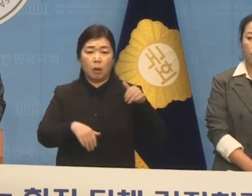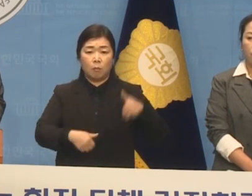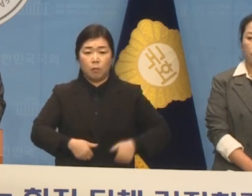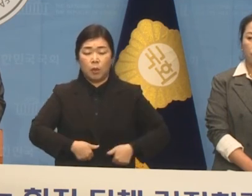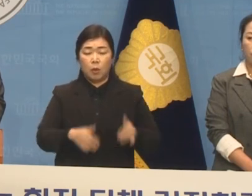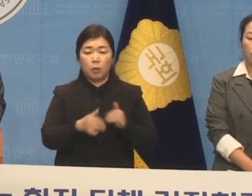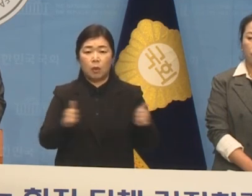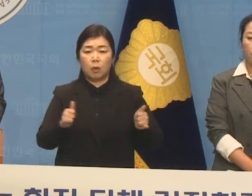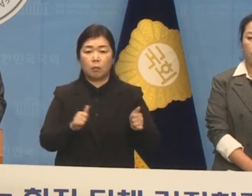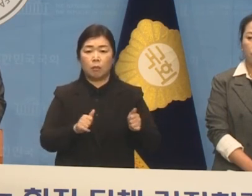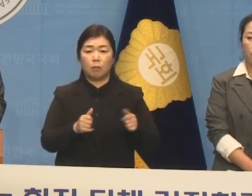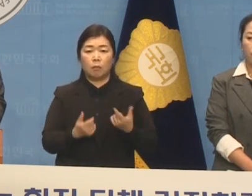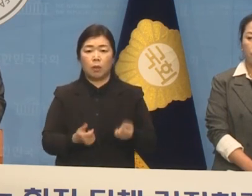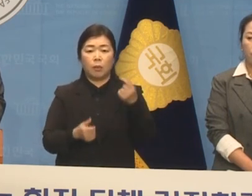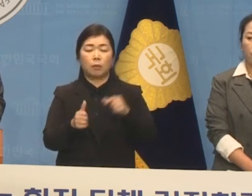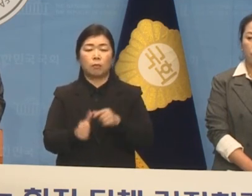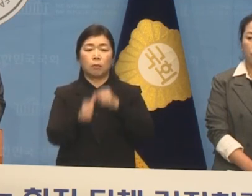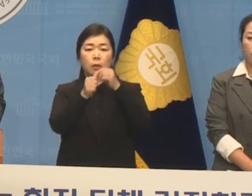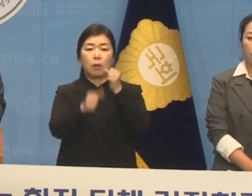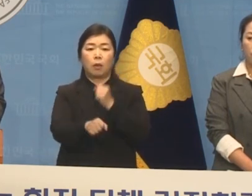바랍니다.